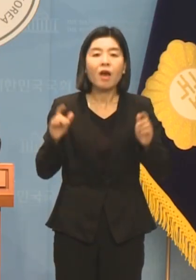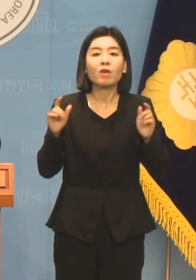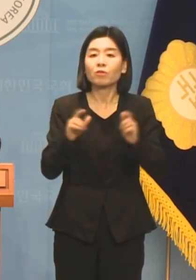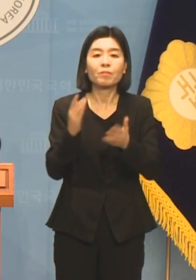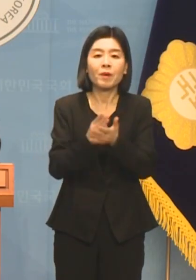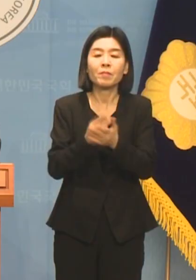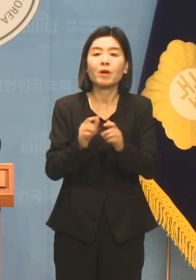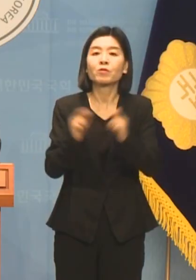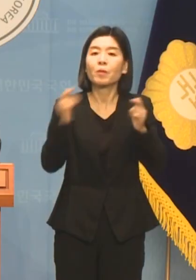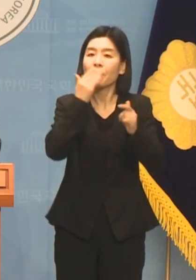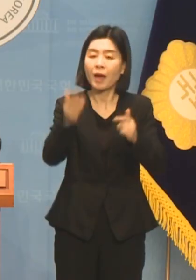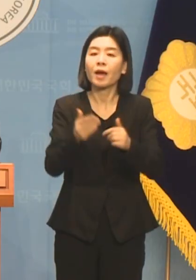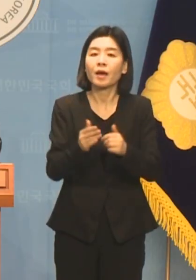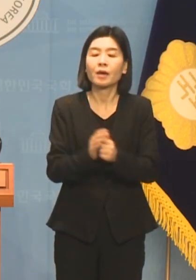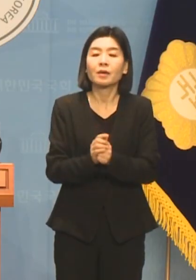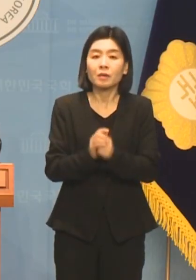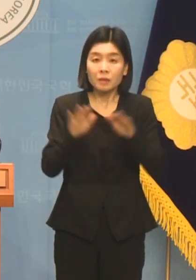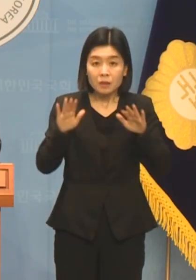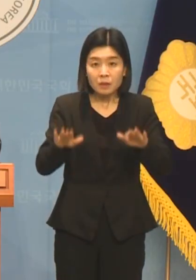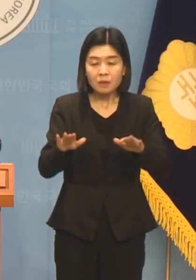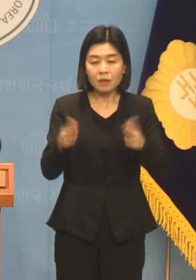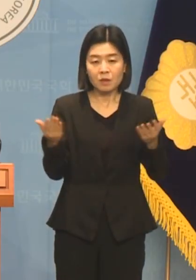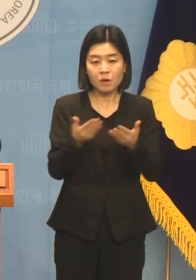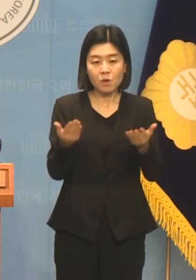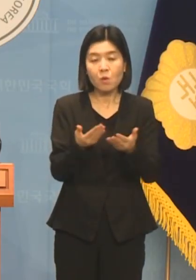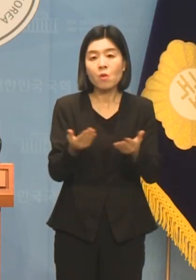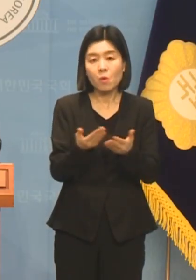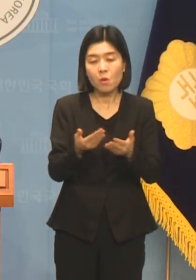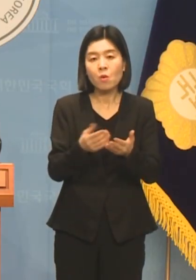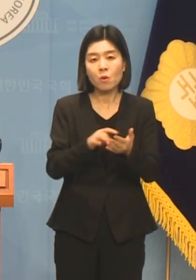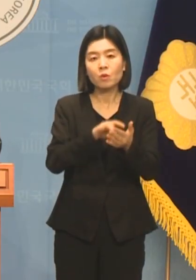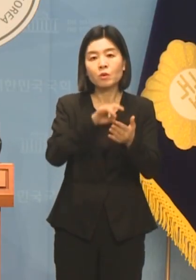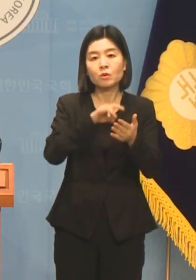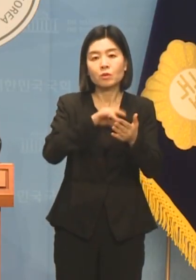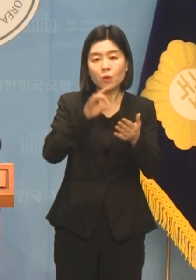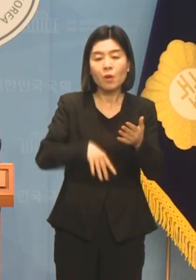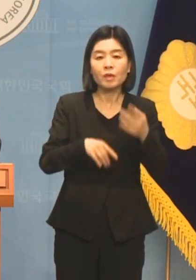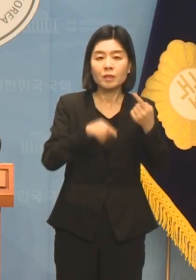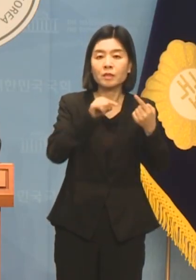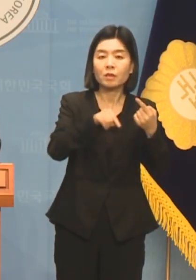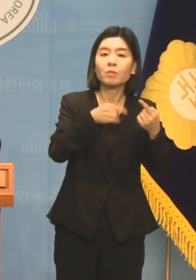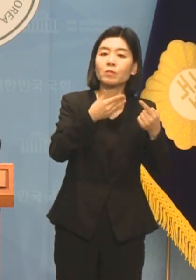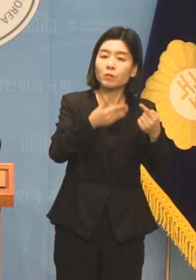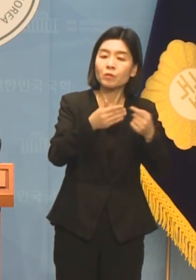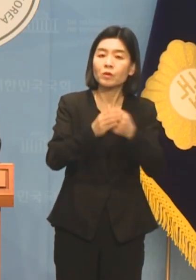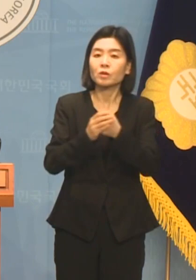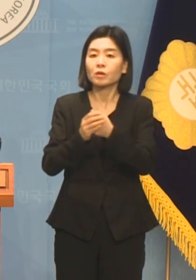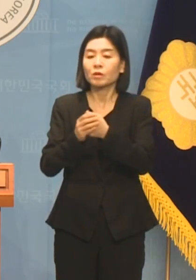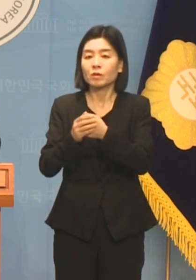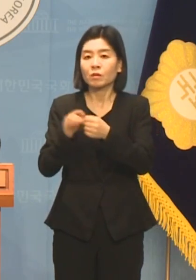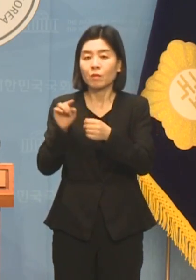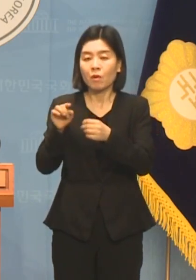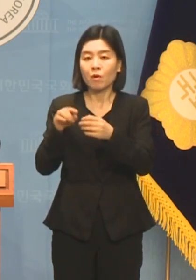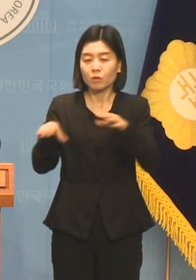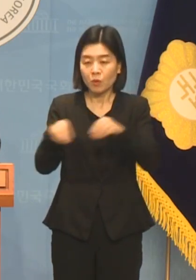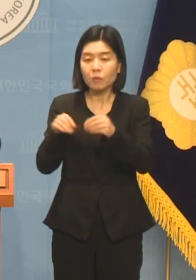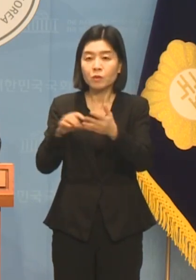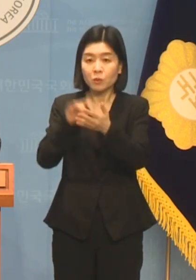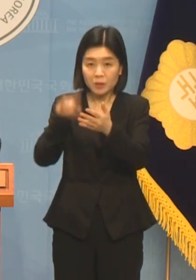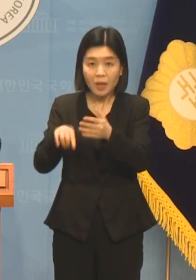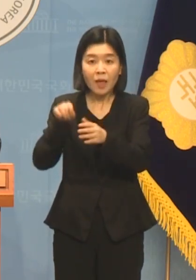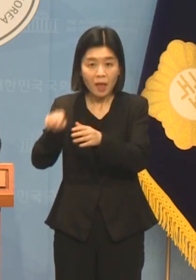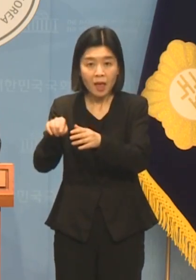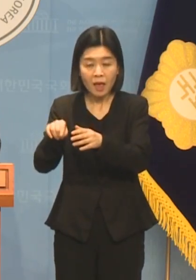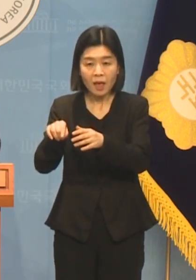예상 세수 감소 규모는 근소세 1.1조 원, 종소세 0.8조 원 등 약 1.9조 원으로 추정되는데